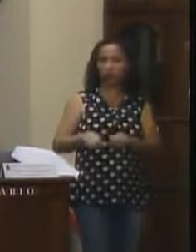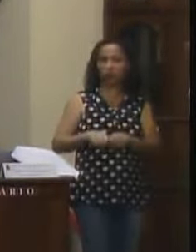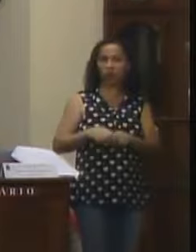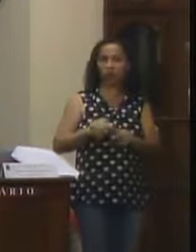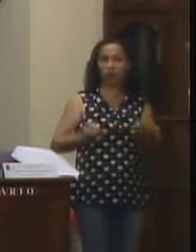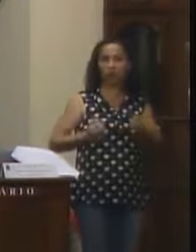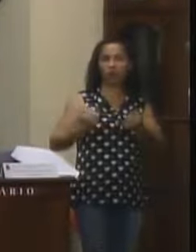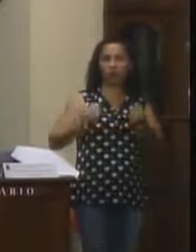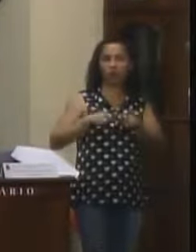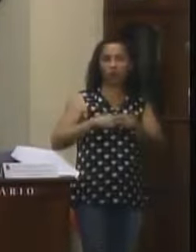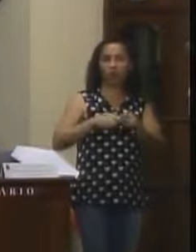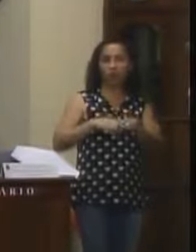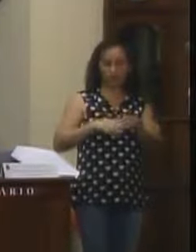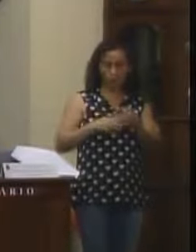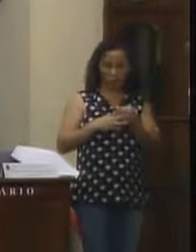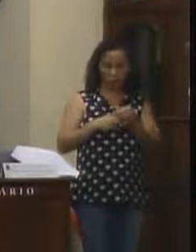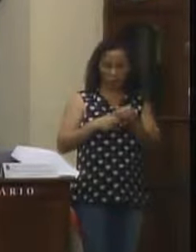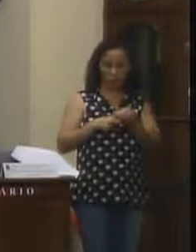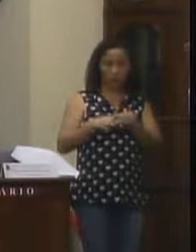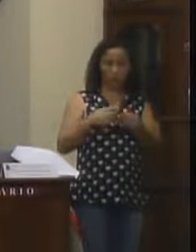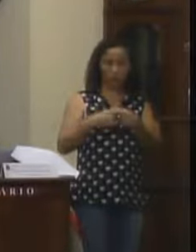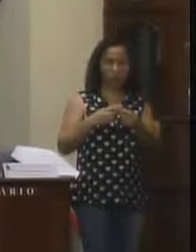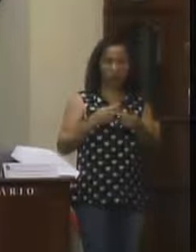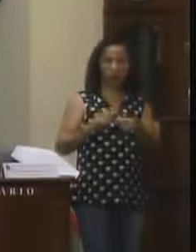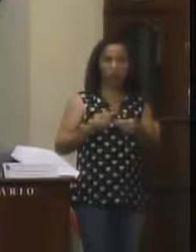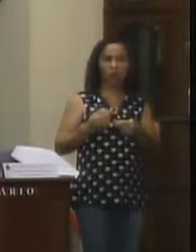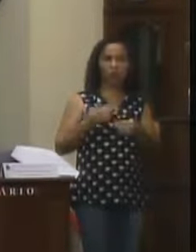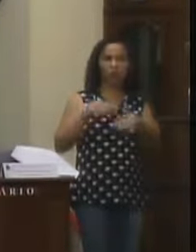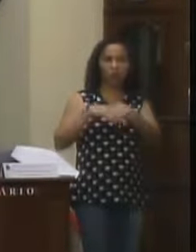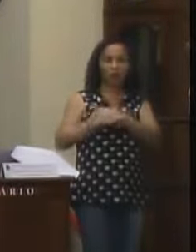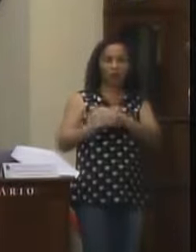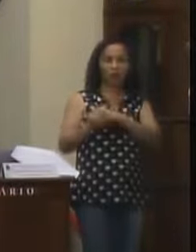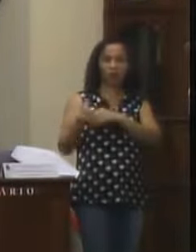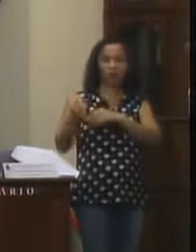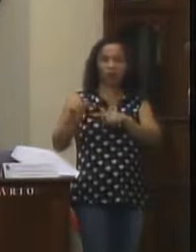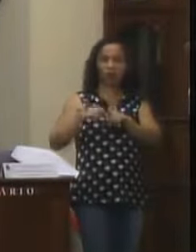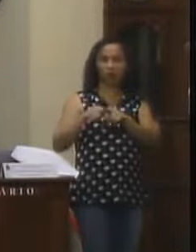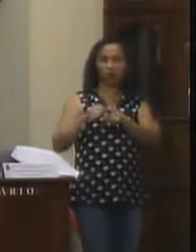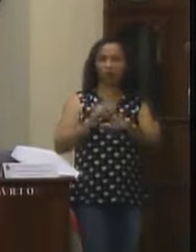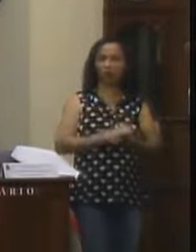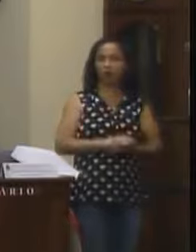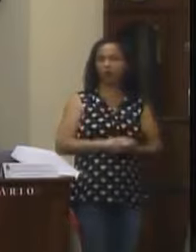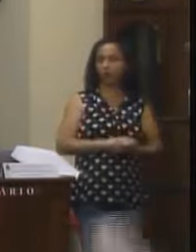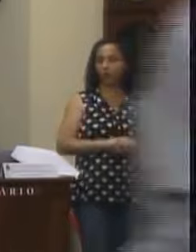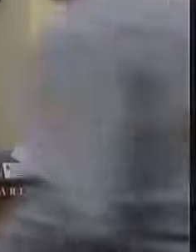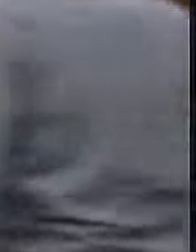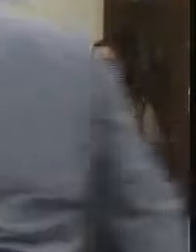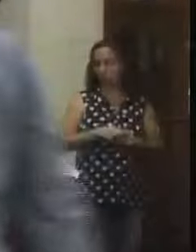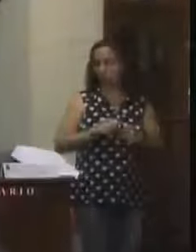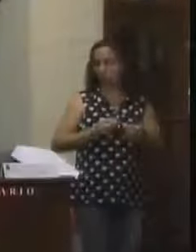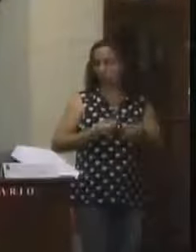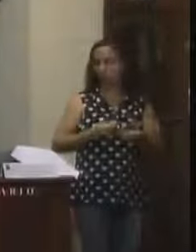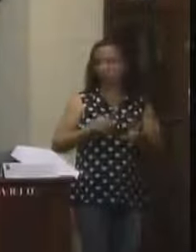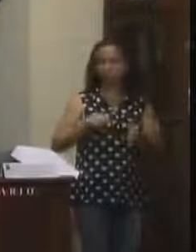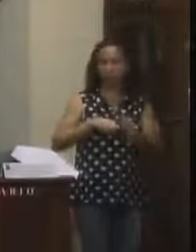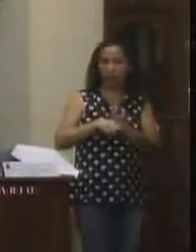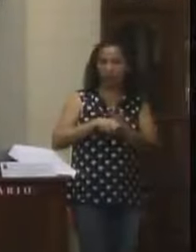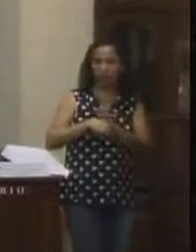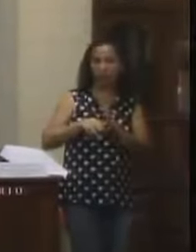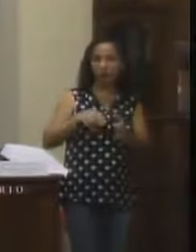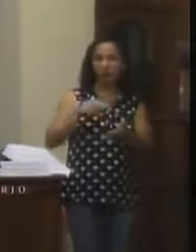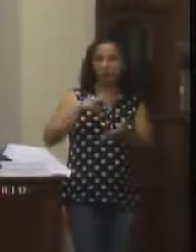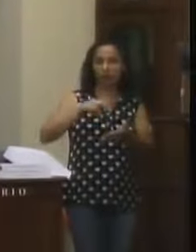legislatura, com a economia significativa para os costos públicos. E terceiro, previsão orçamentária. Ao examinar o presente projeto de lei complementar em tela, verifique-se